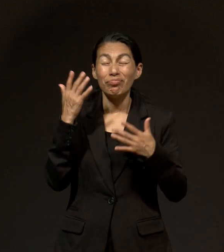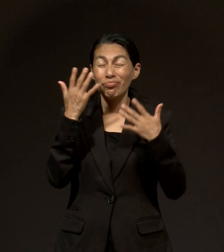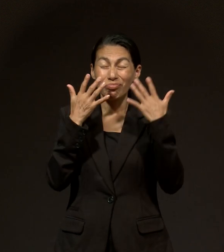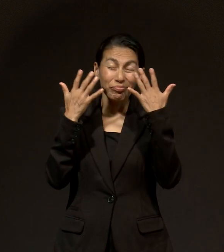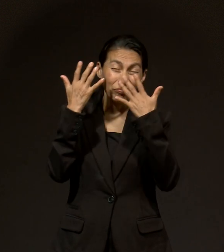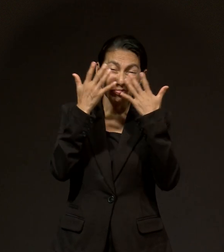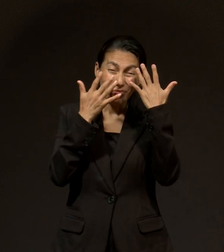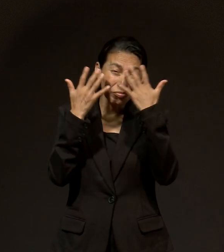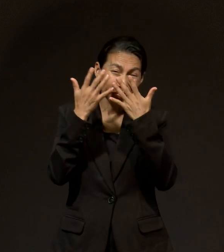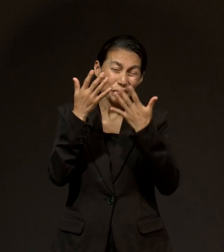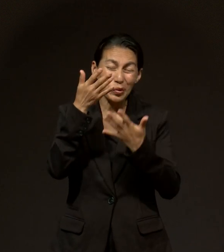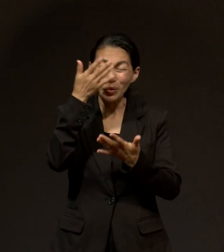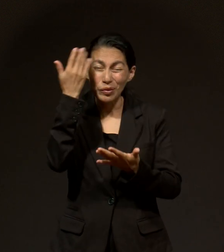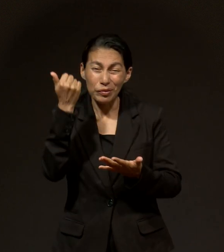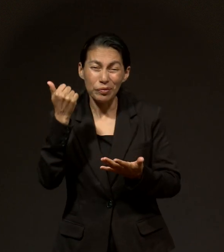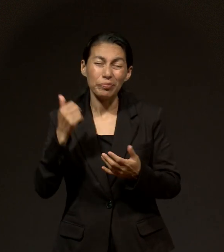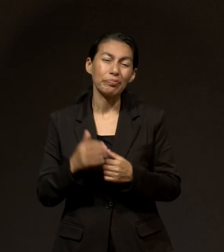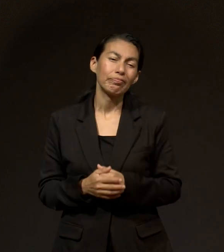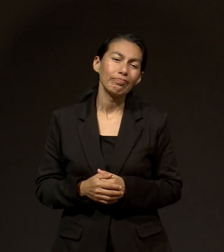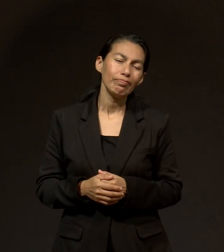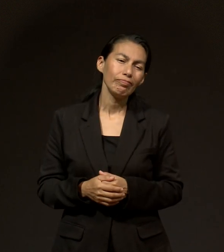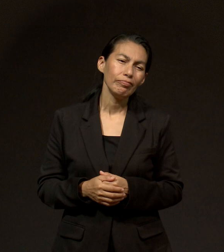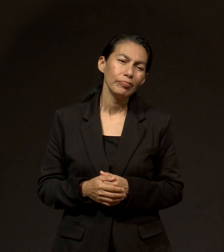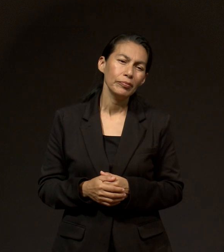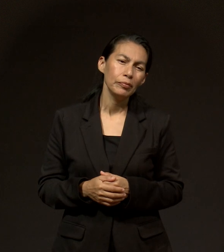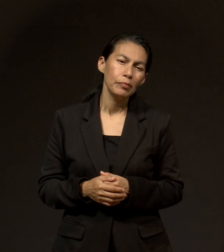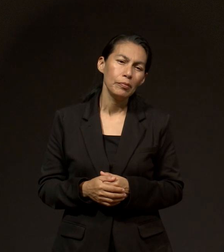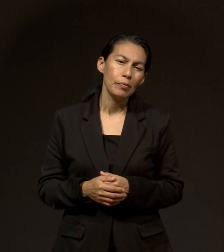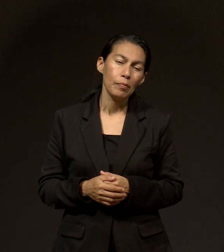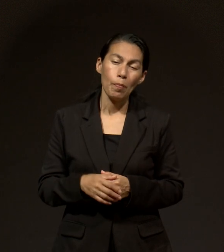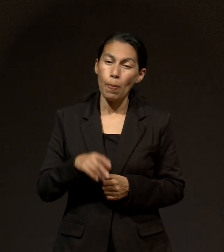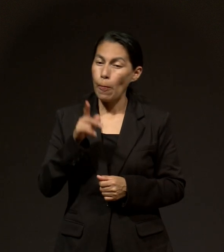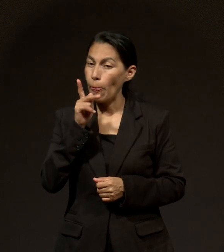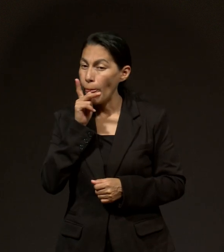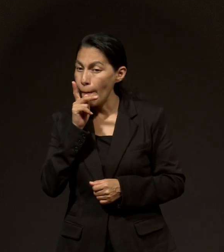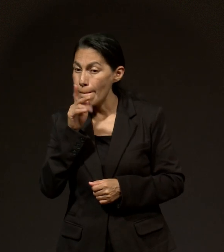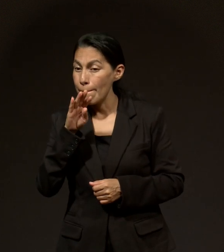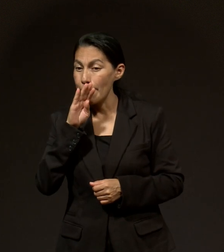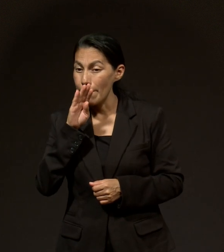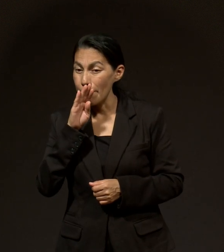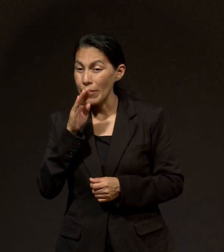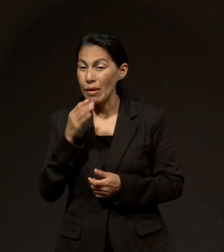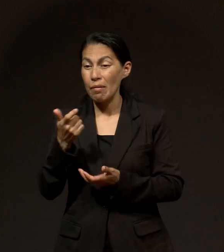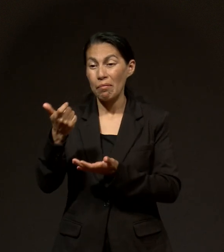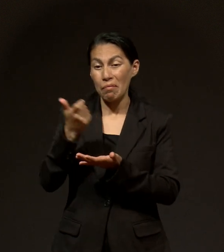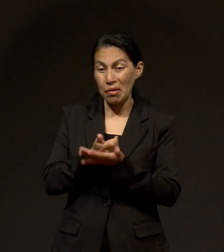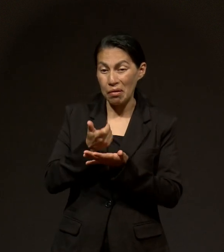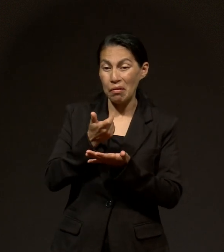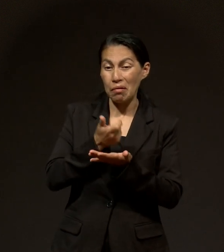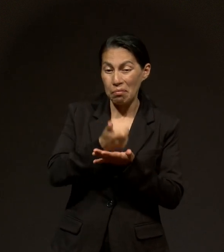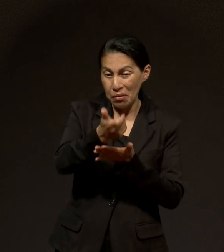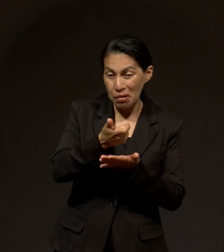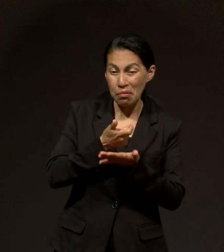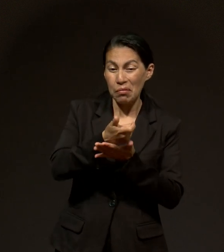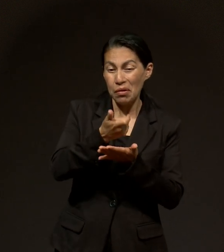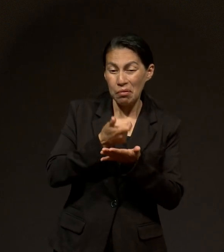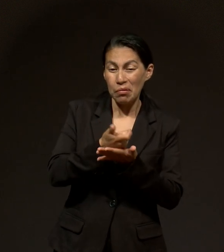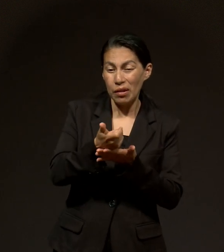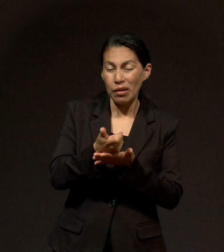no sabía. Y, pues, igual como mis papás ya habían pagado mucho dinero,